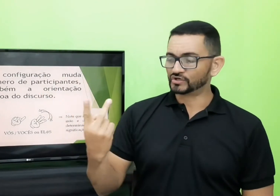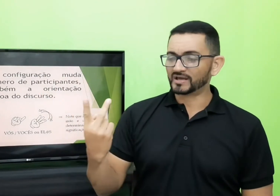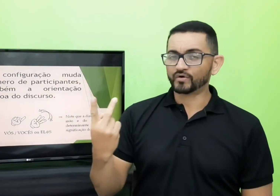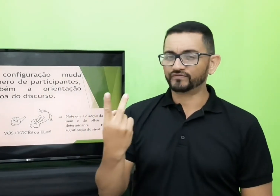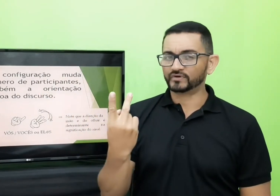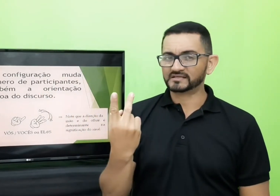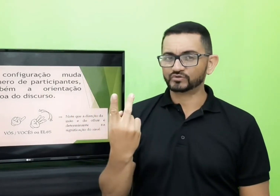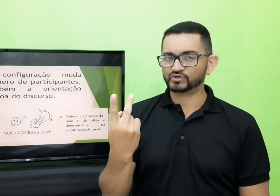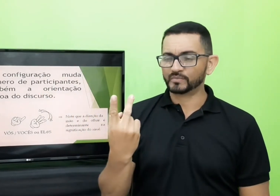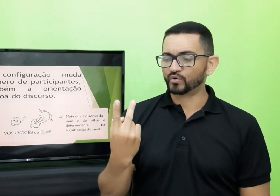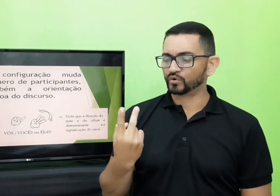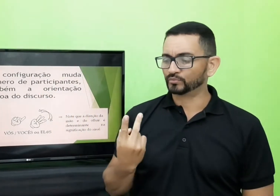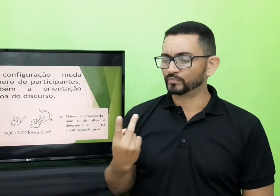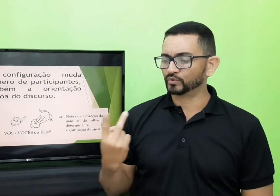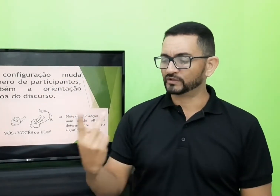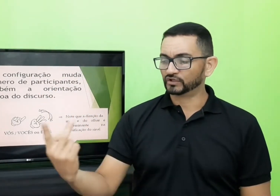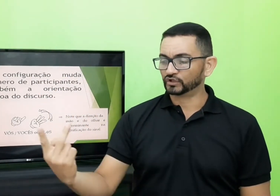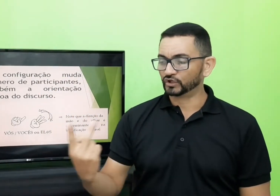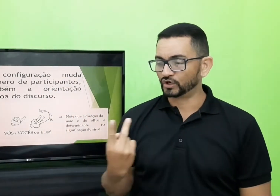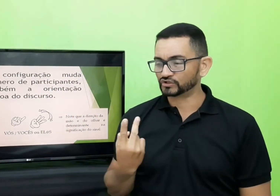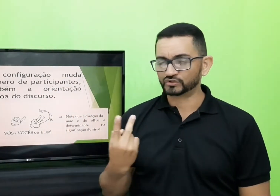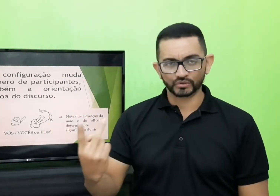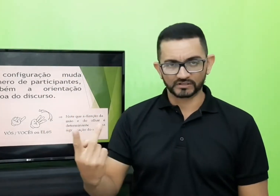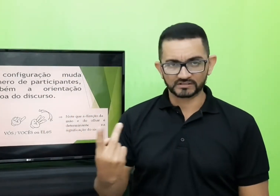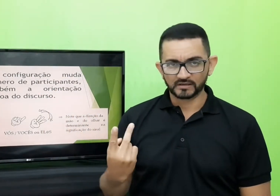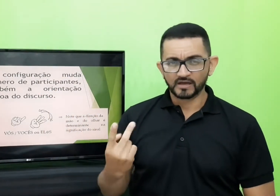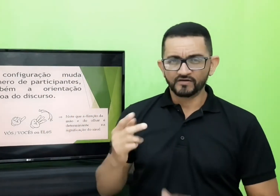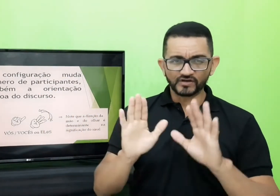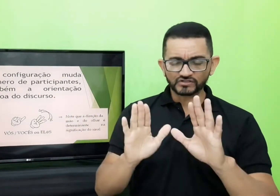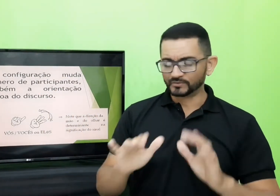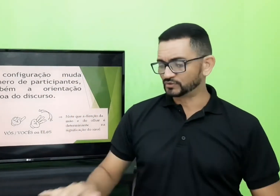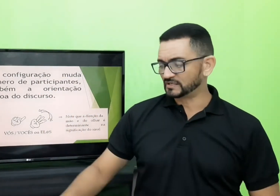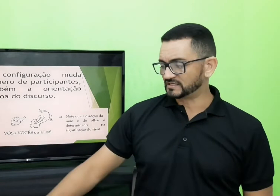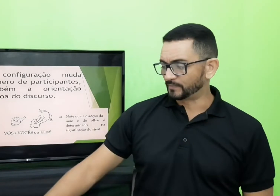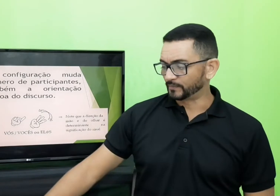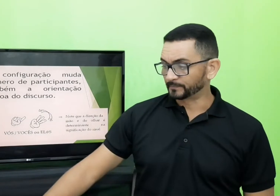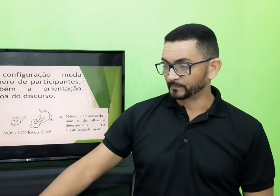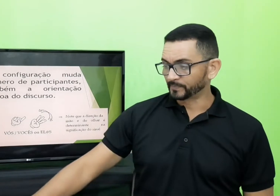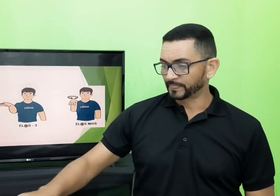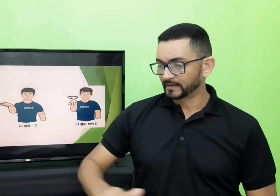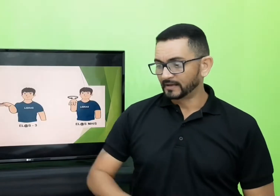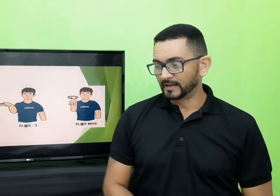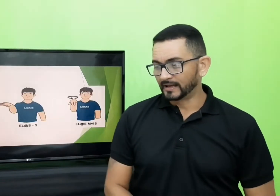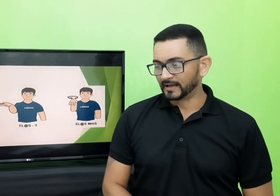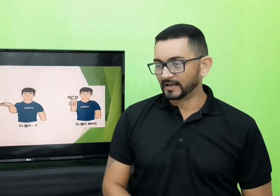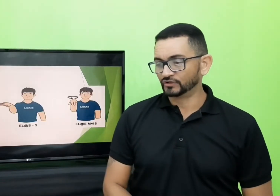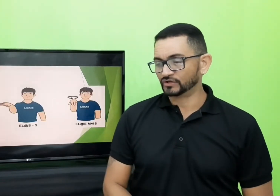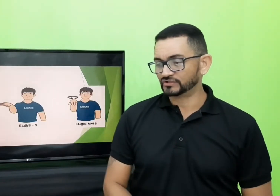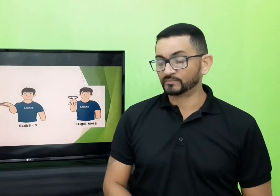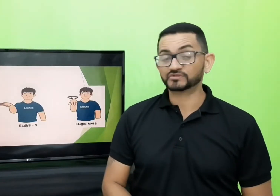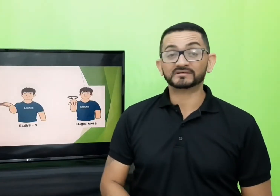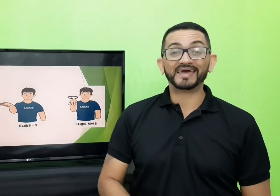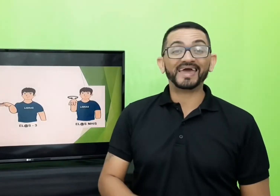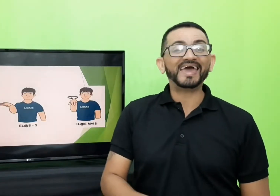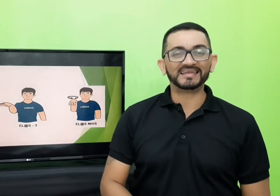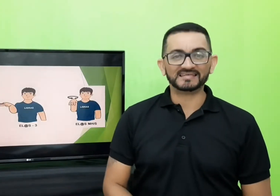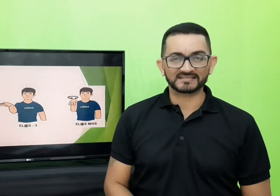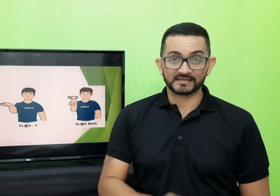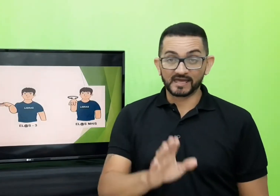Olha a configuração de mão como muda. Nós dois. Vejamos o exemplo. Nós temos